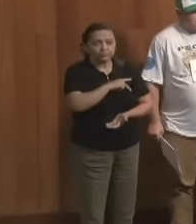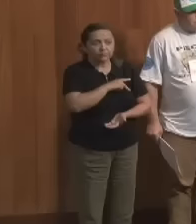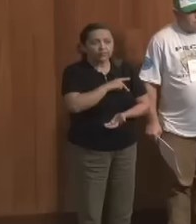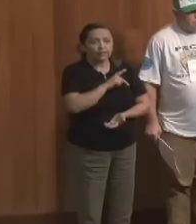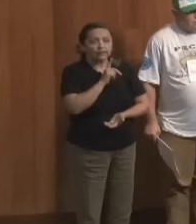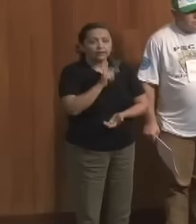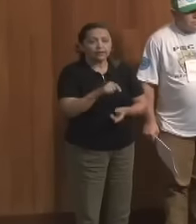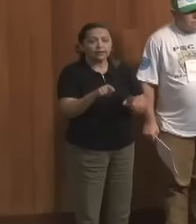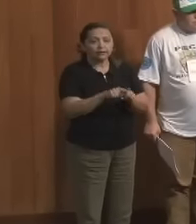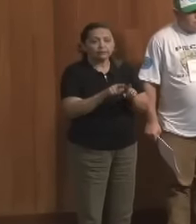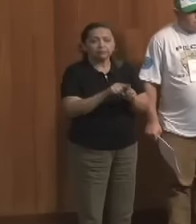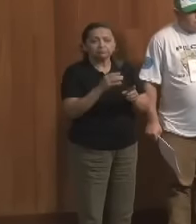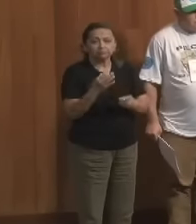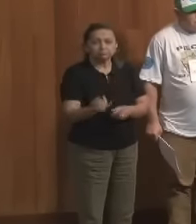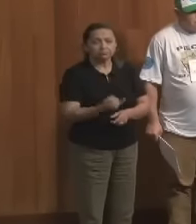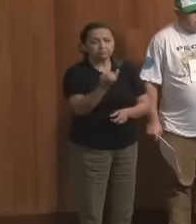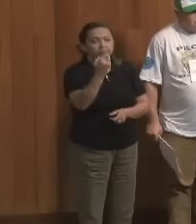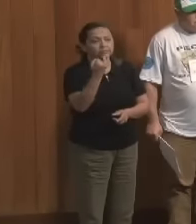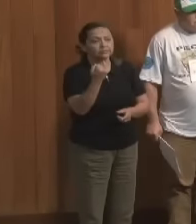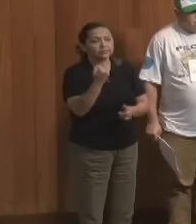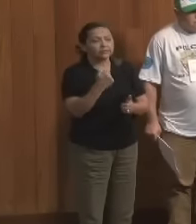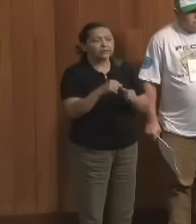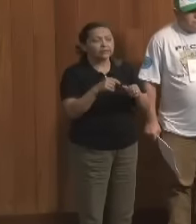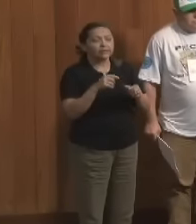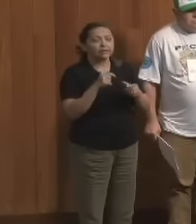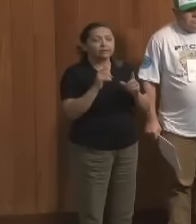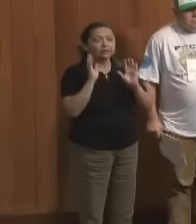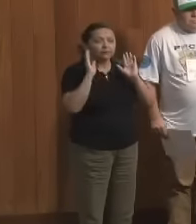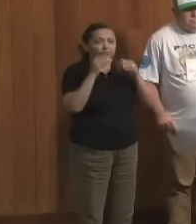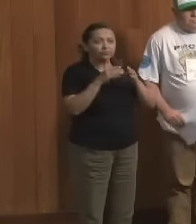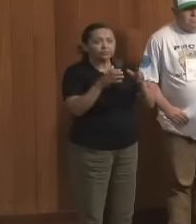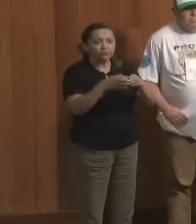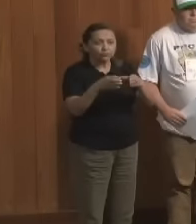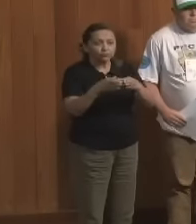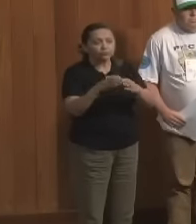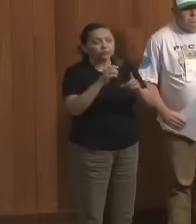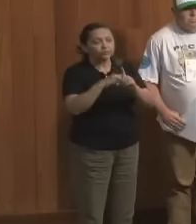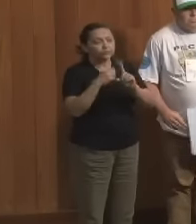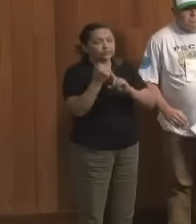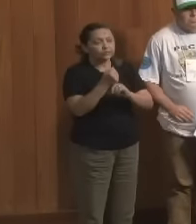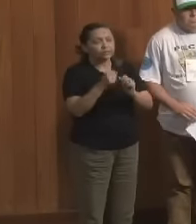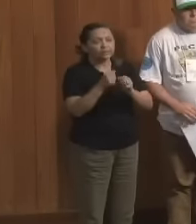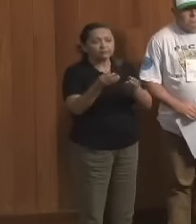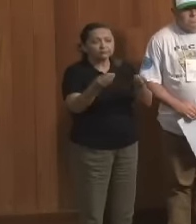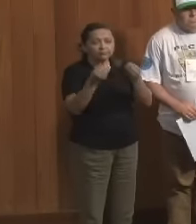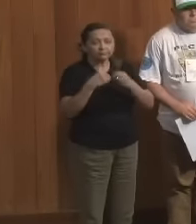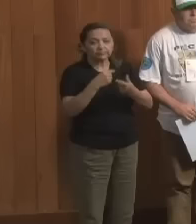que é de extrema importância para os movimentos sociais estarem trazendo as suas demandas.